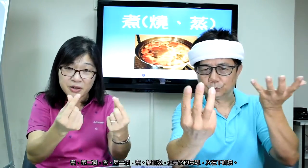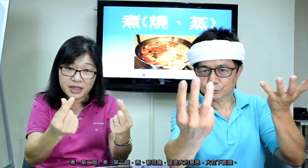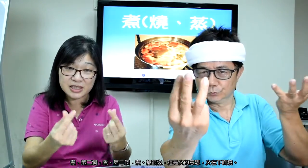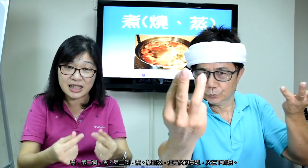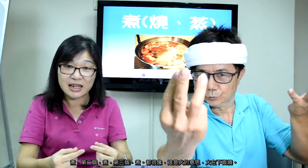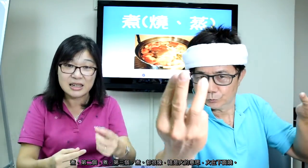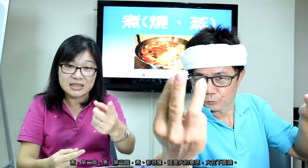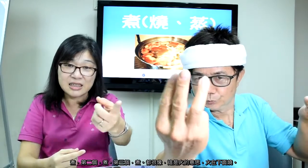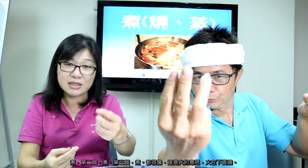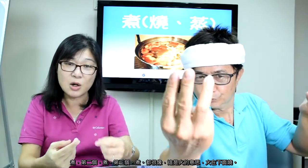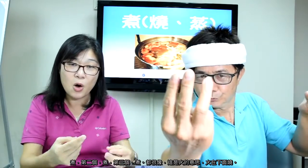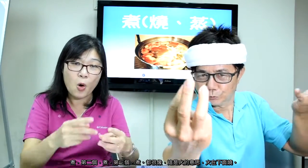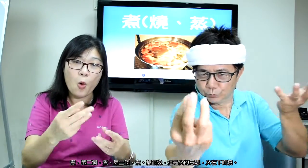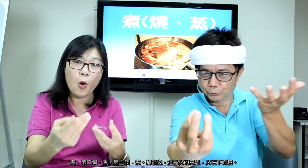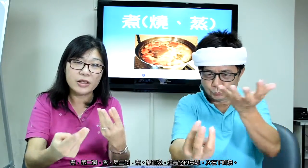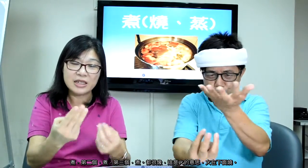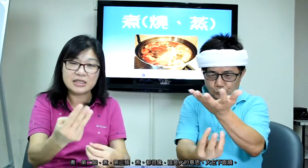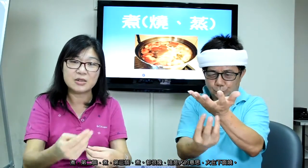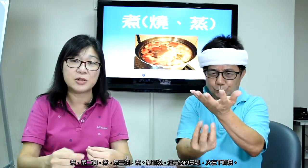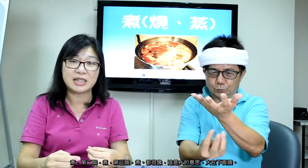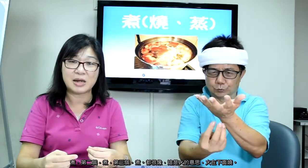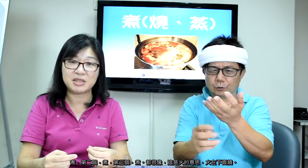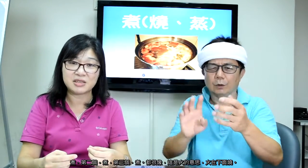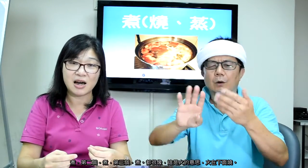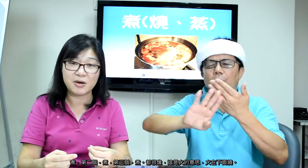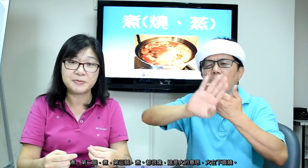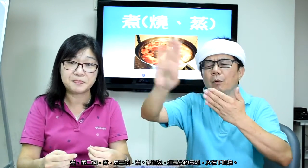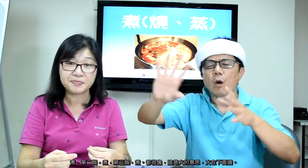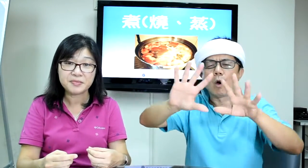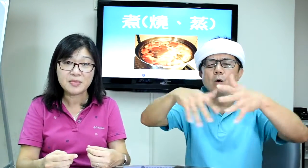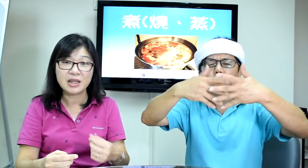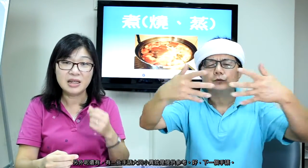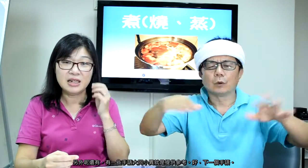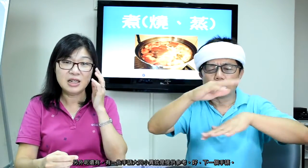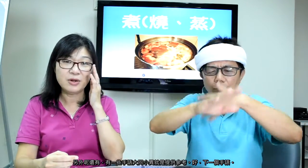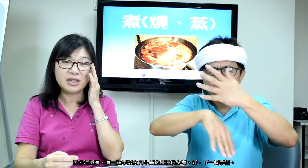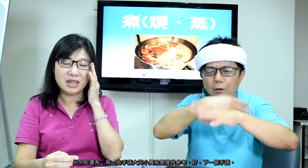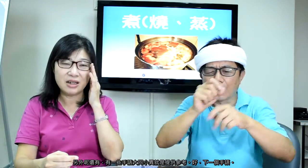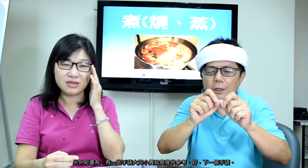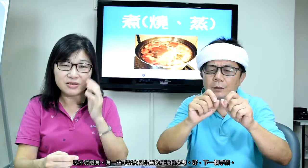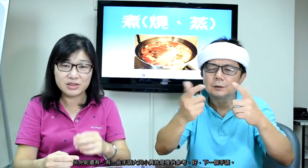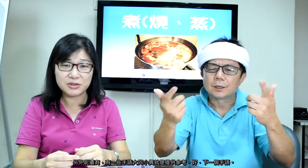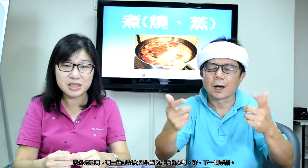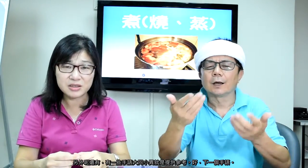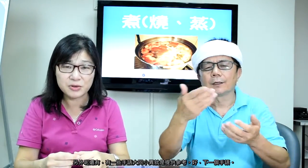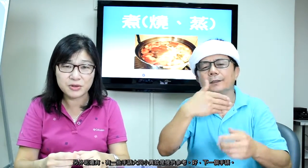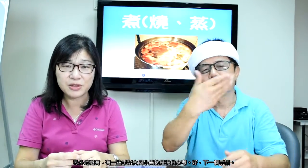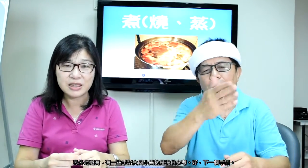都很像，这个是火的意思，火在下面烧。另外呢，还有一些手语